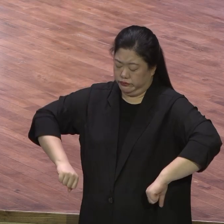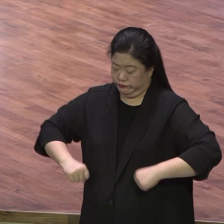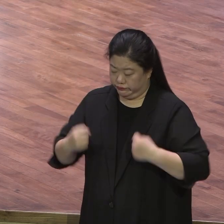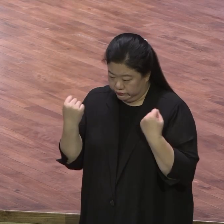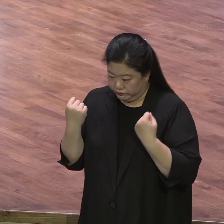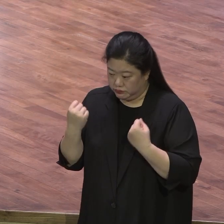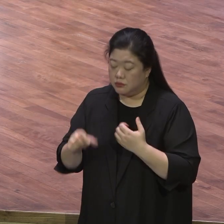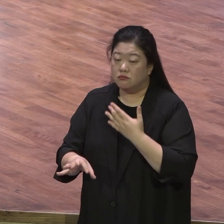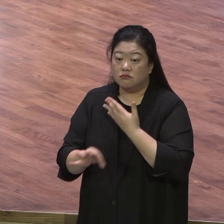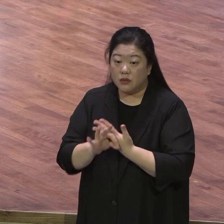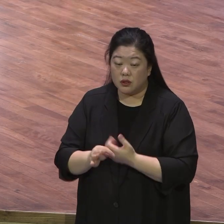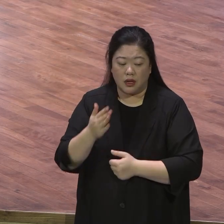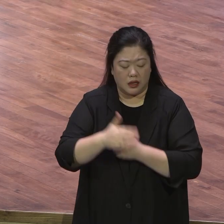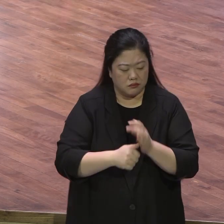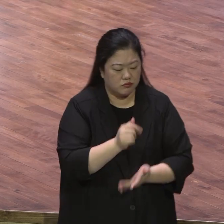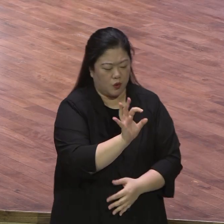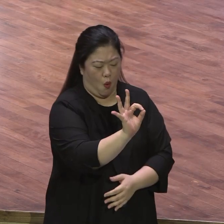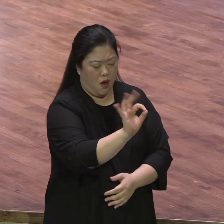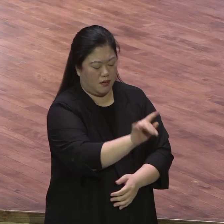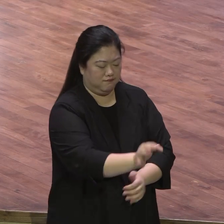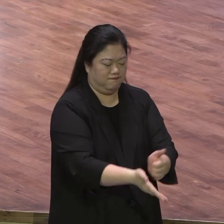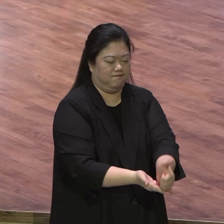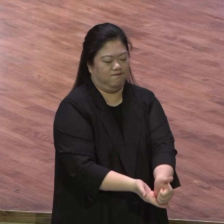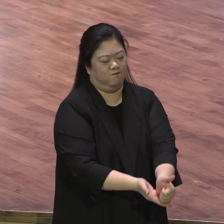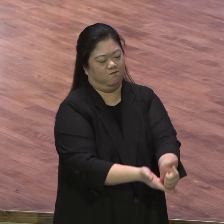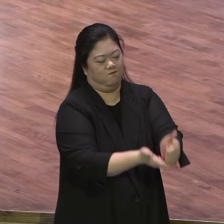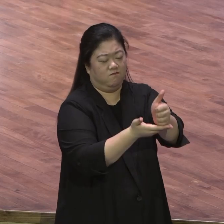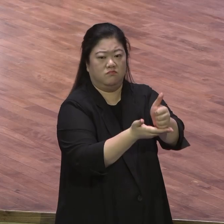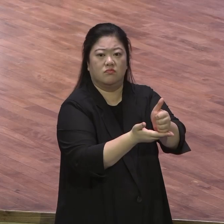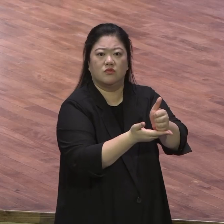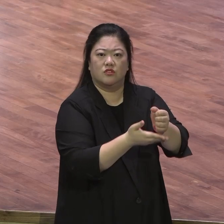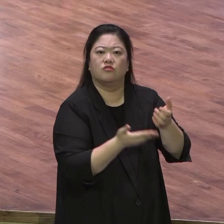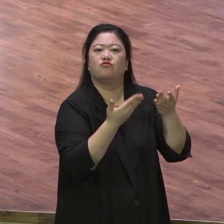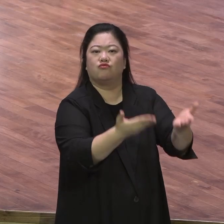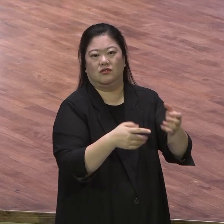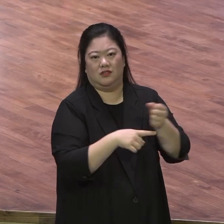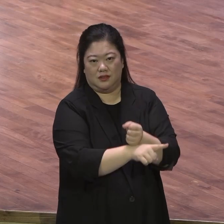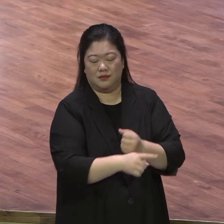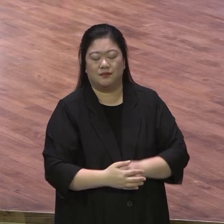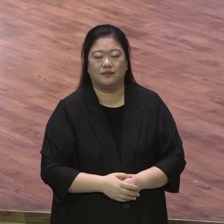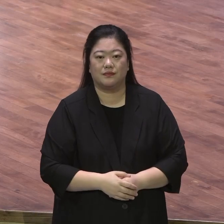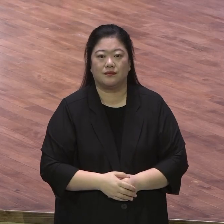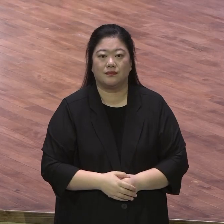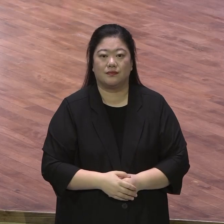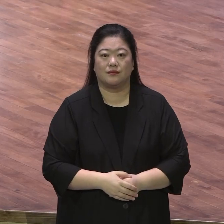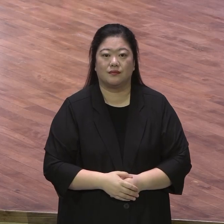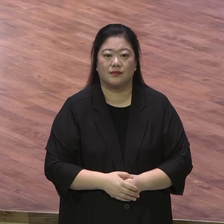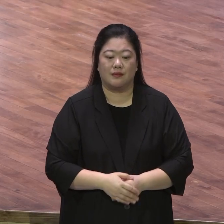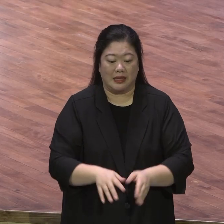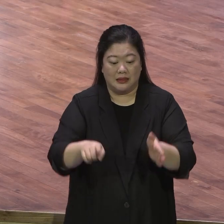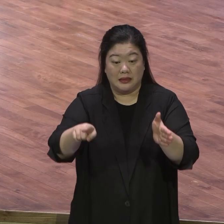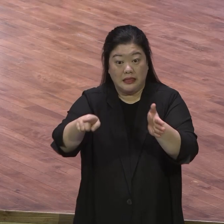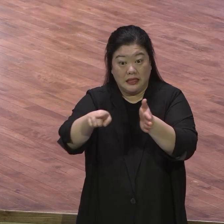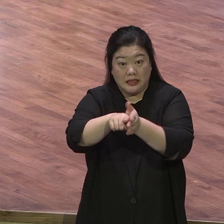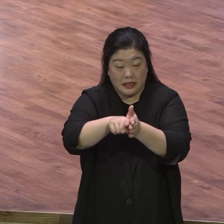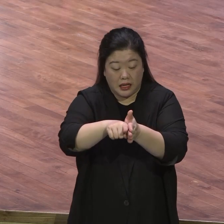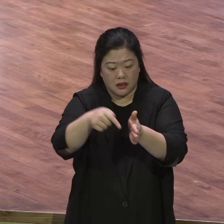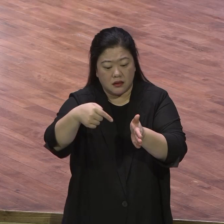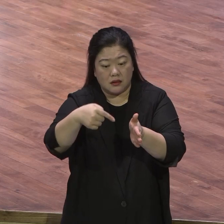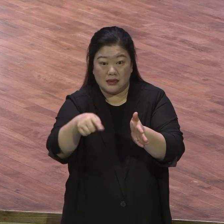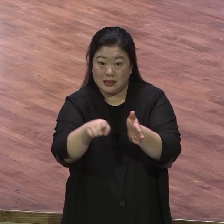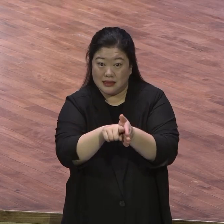담겨져 있는 거예요 신앙은 특별한 것이 아닙니다 신앙이 요구하는 것은 단 한 가지밖에